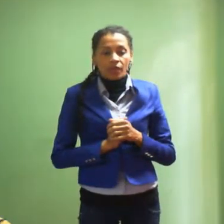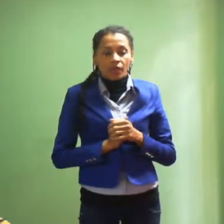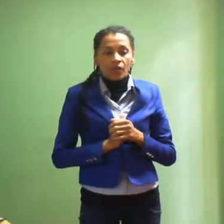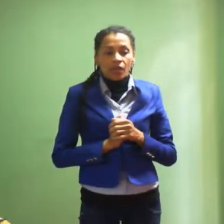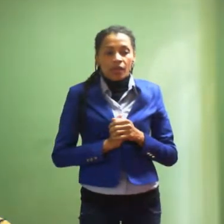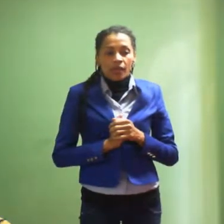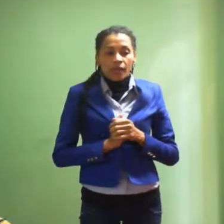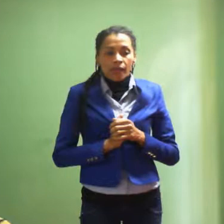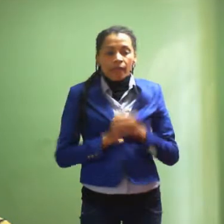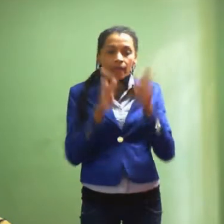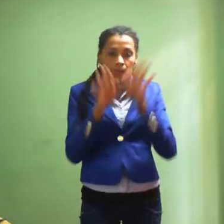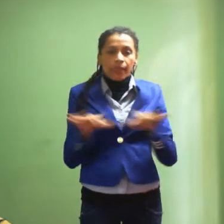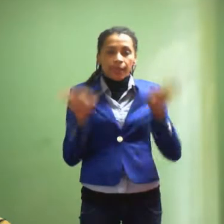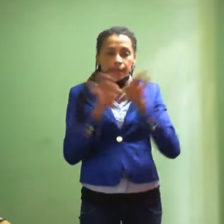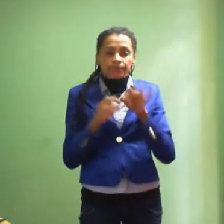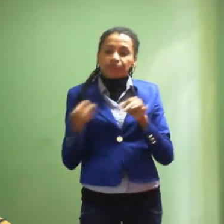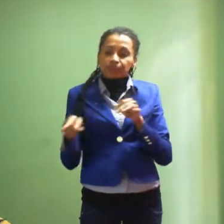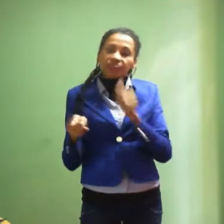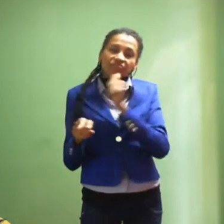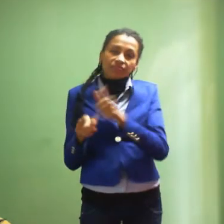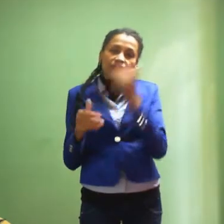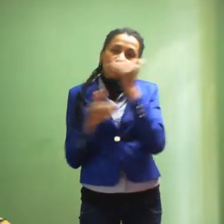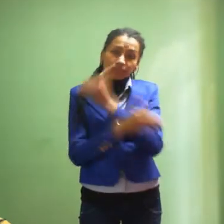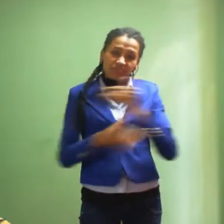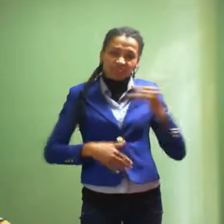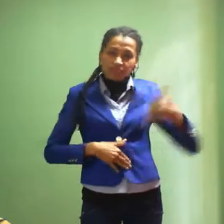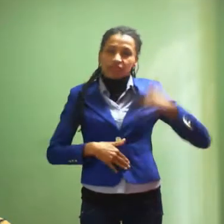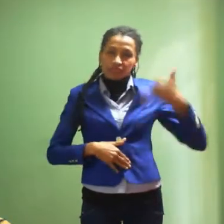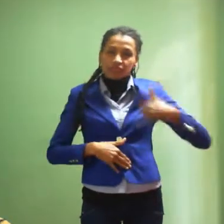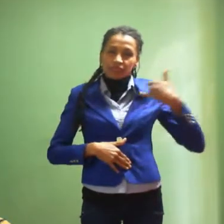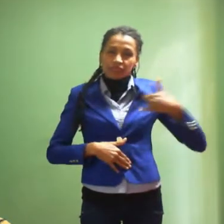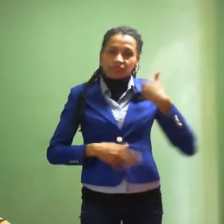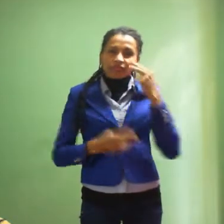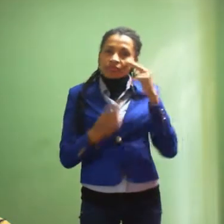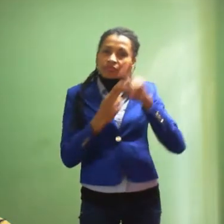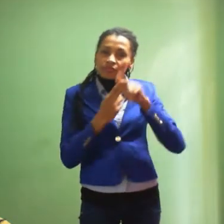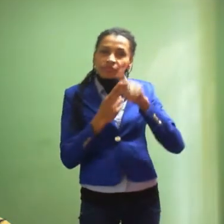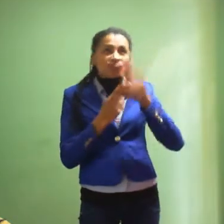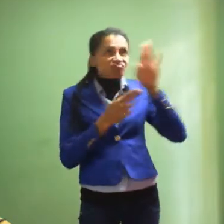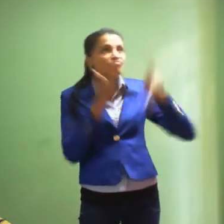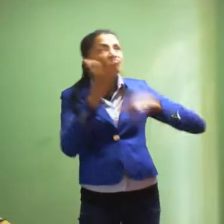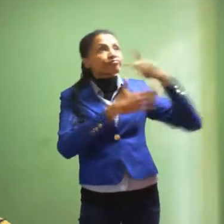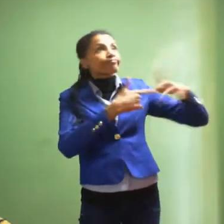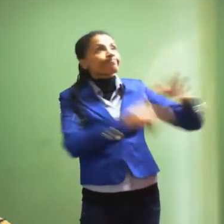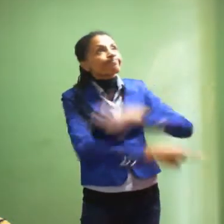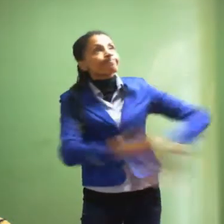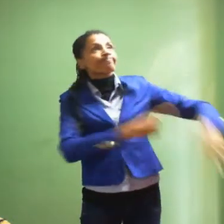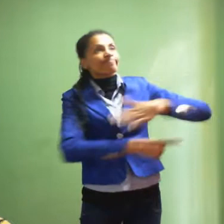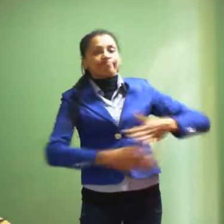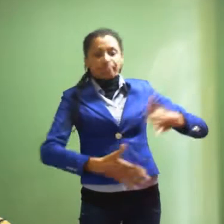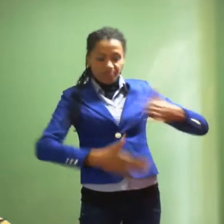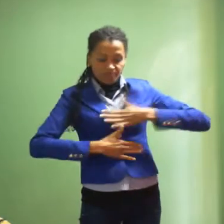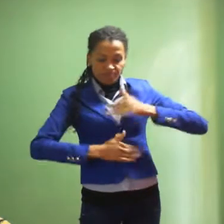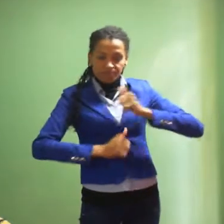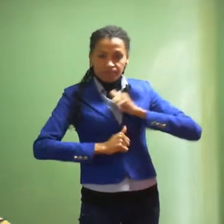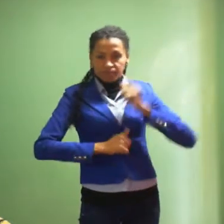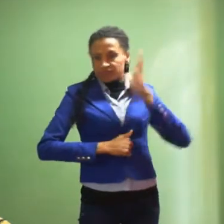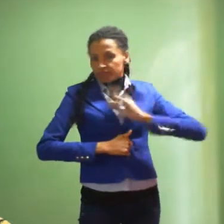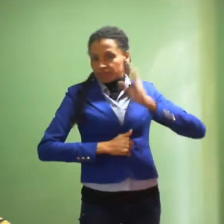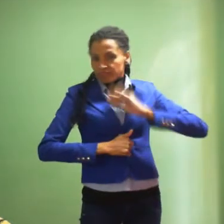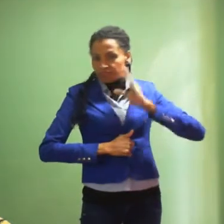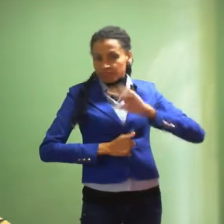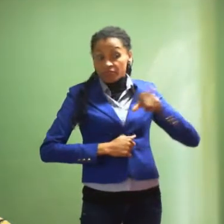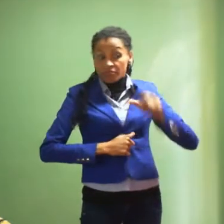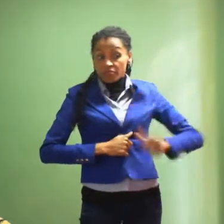La idea es que ellos se puedan acercar, porque como son los proyectos pedagógicos contextualizados, como son tan cercanos a ellos, entonces vamos a aprovechar